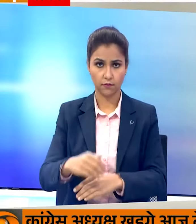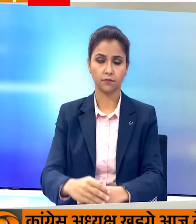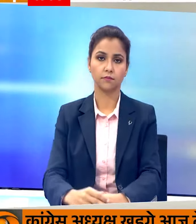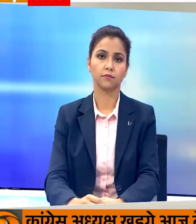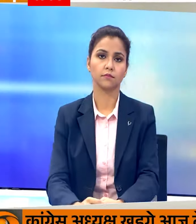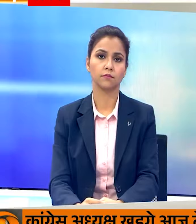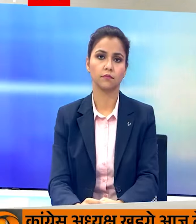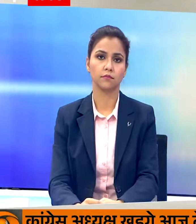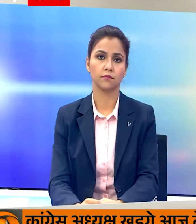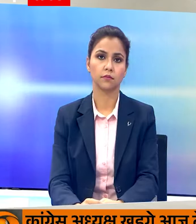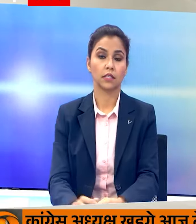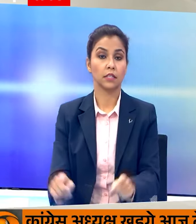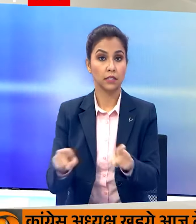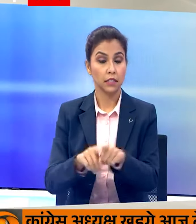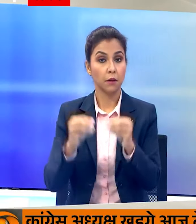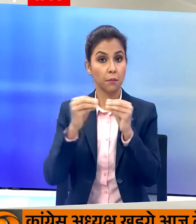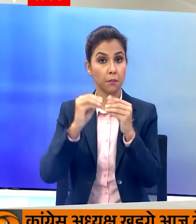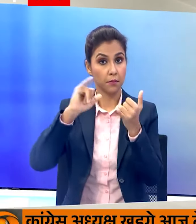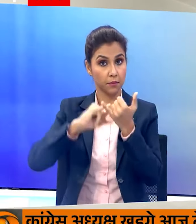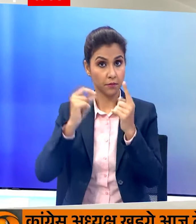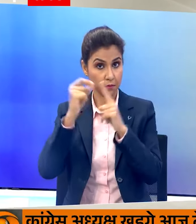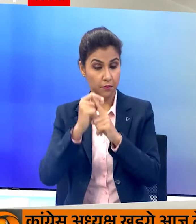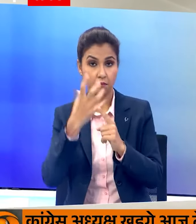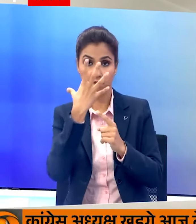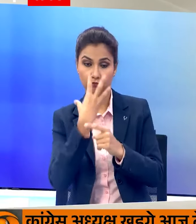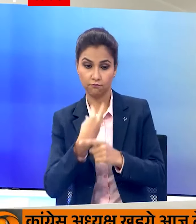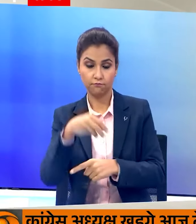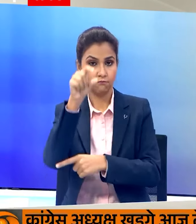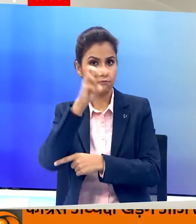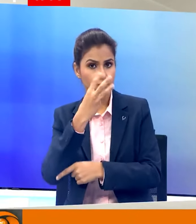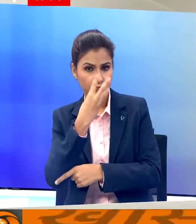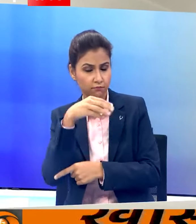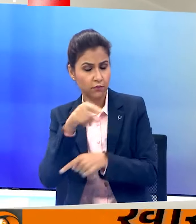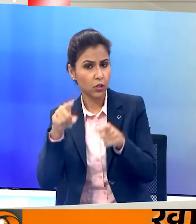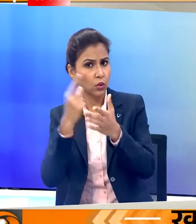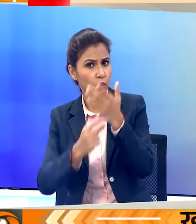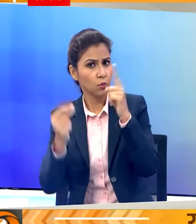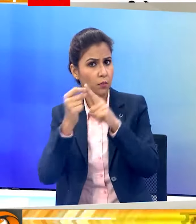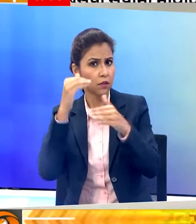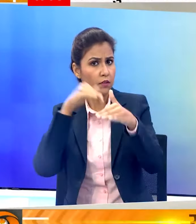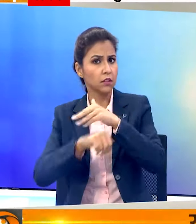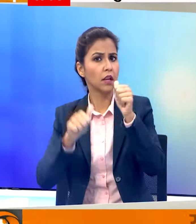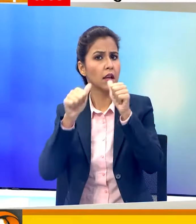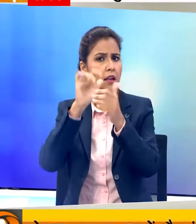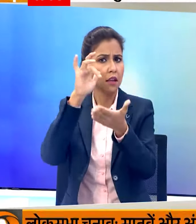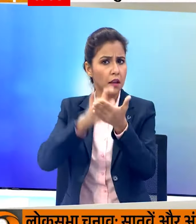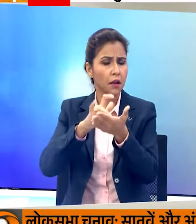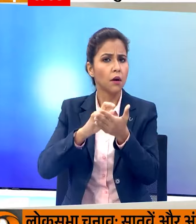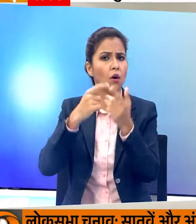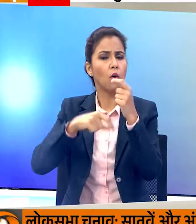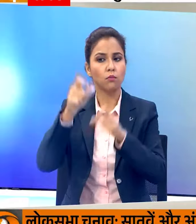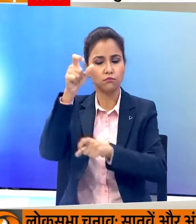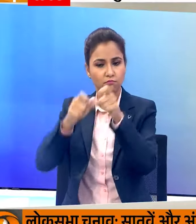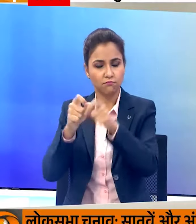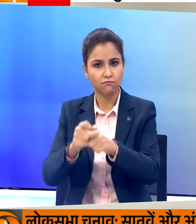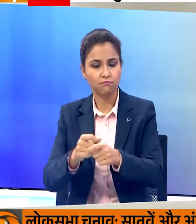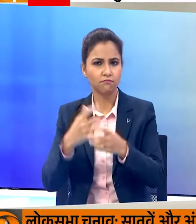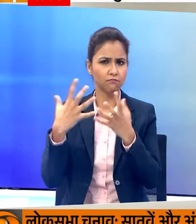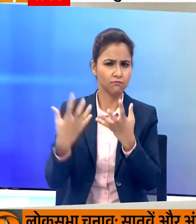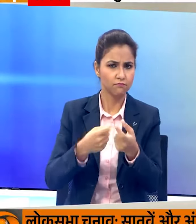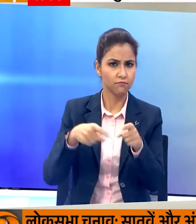करेंगे वहीं बसपा सुप्रीमो मायावती उत्तर प्रदेश के अकबरपुर लोकसभा क्षेत्र में मतदाताओं को लुभाने का